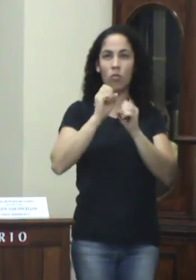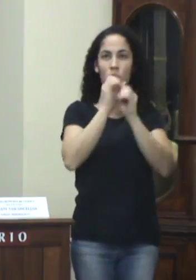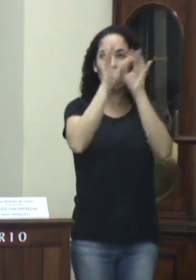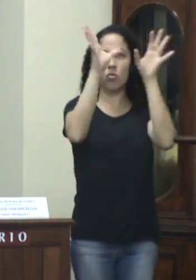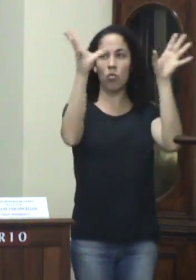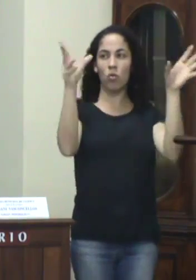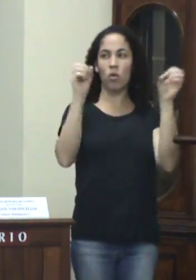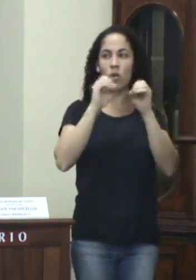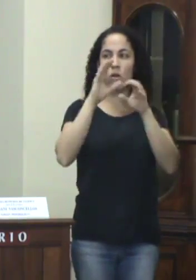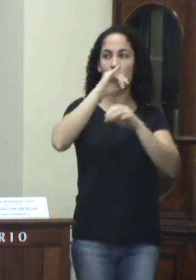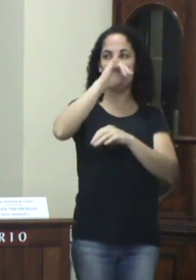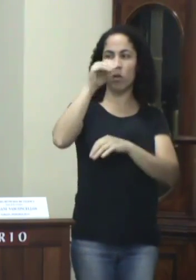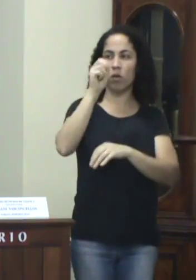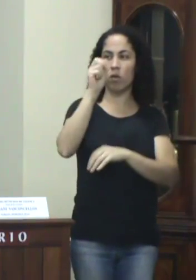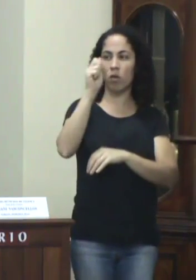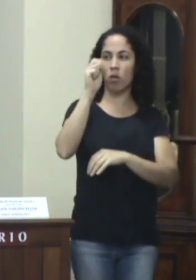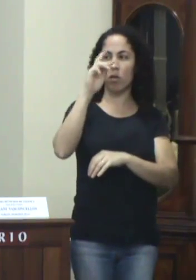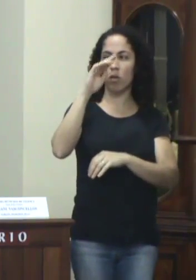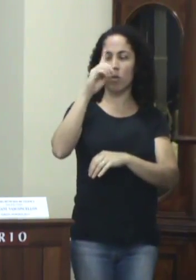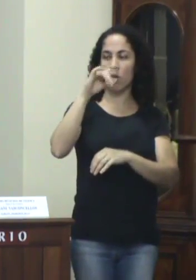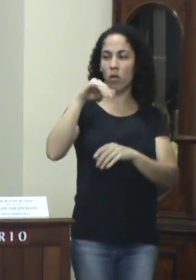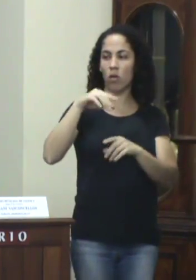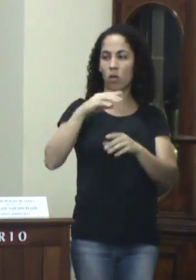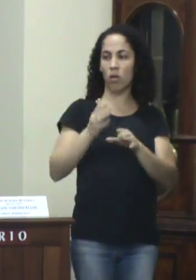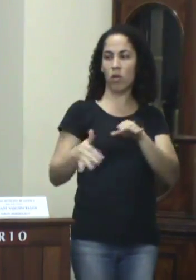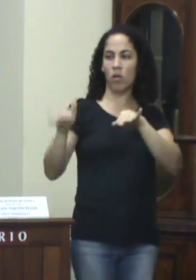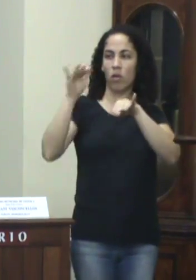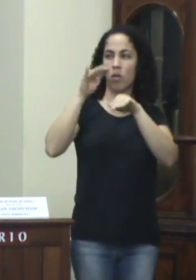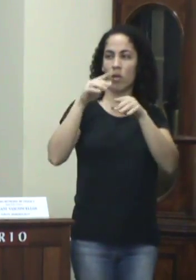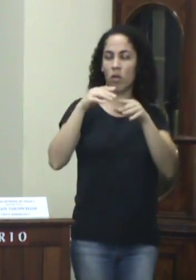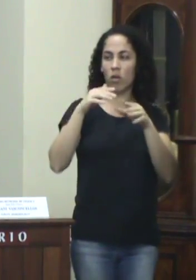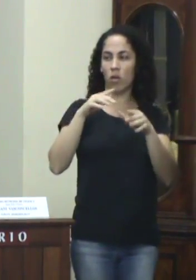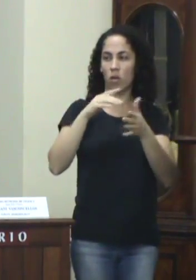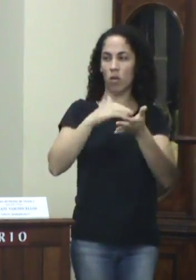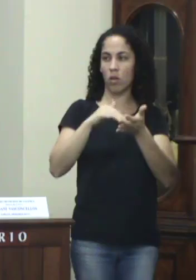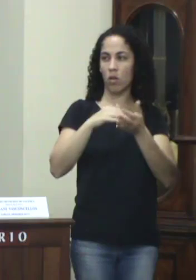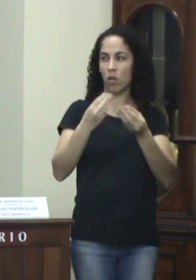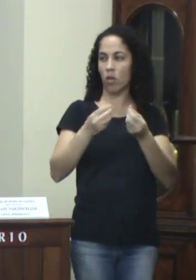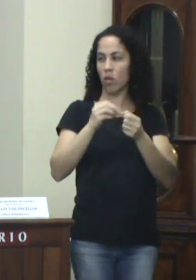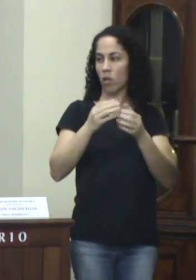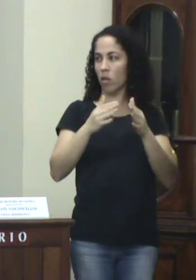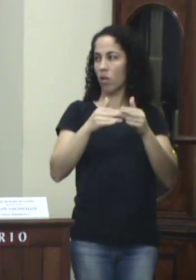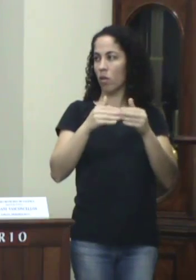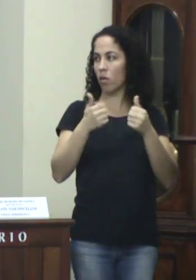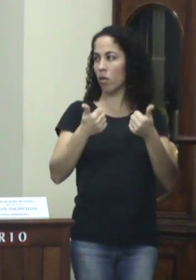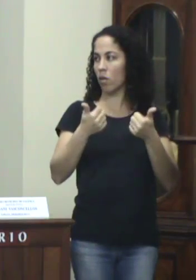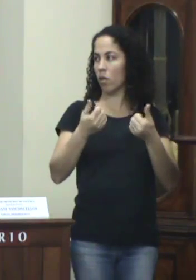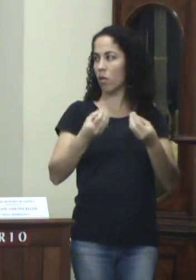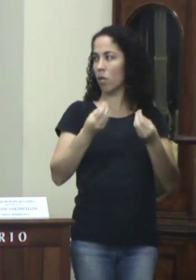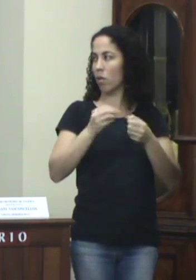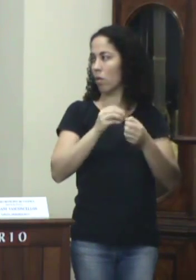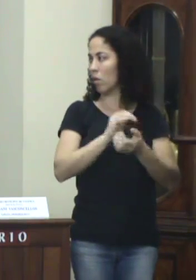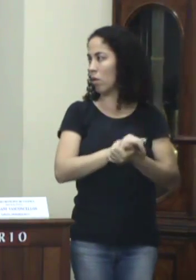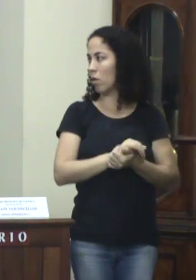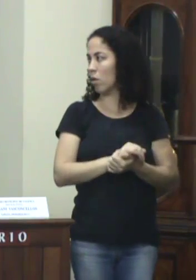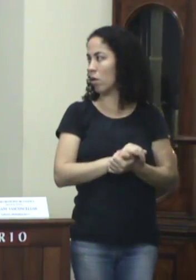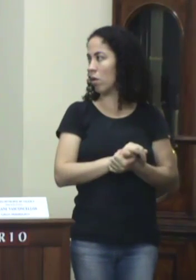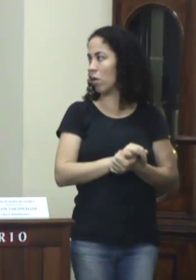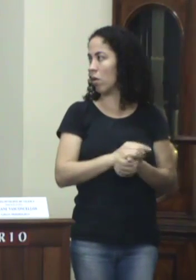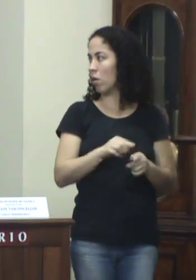Cima. Justificativa. Ilustríssima secretária, trata-se de uma solicitação da população que enfrenta o